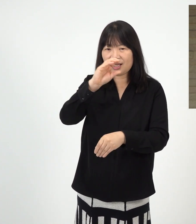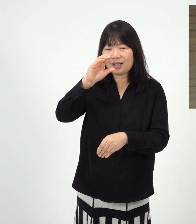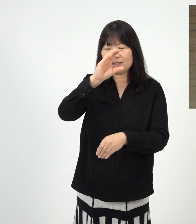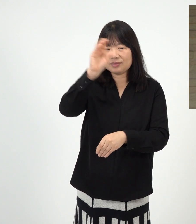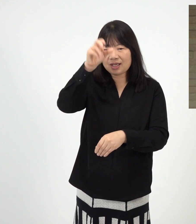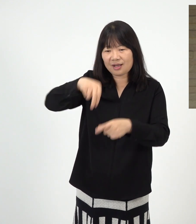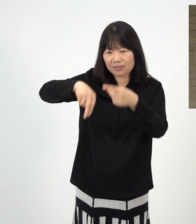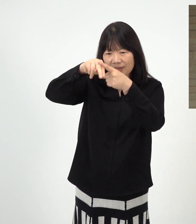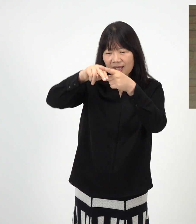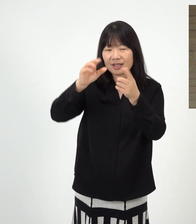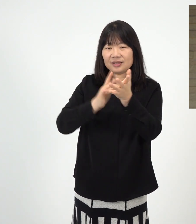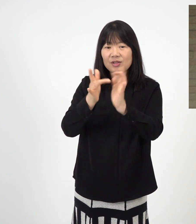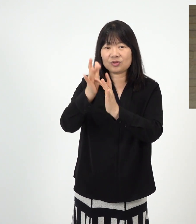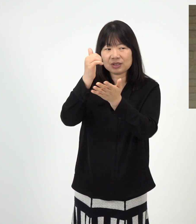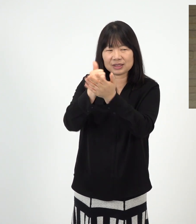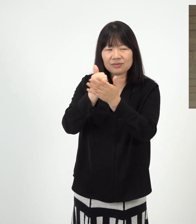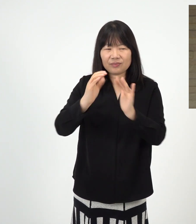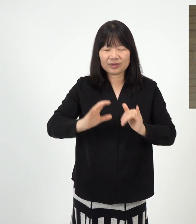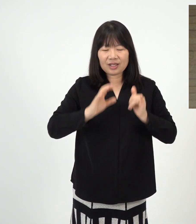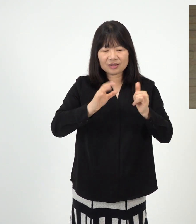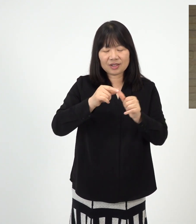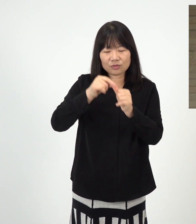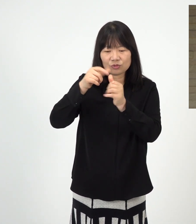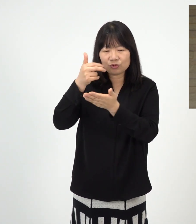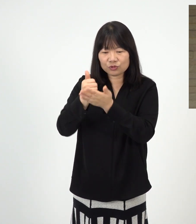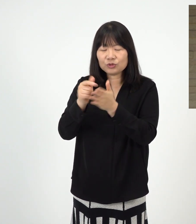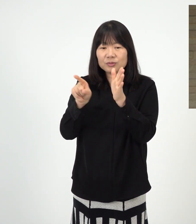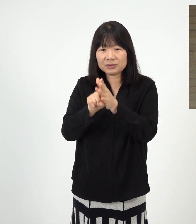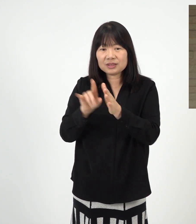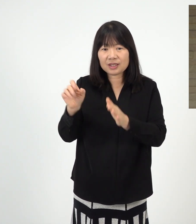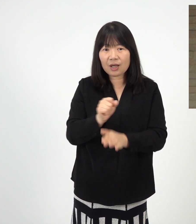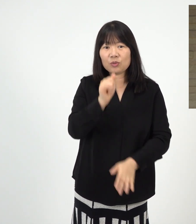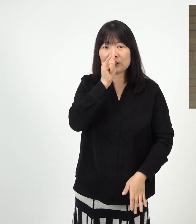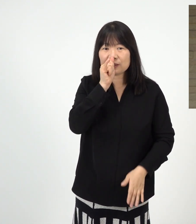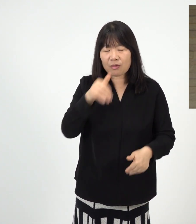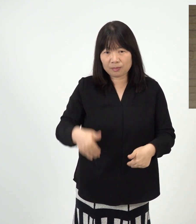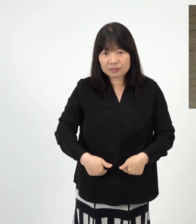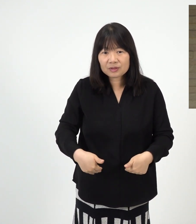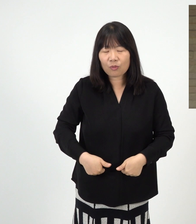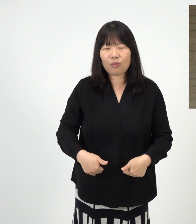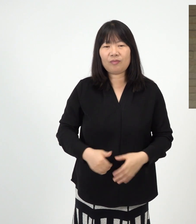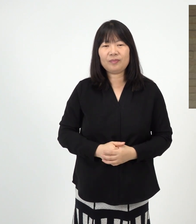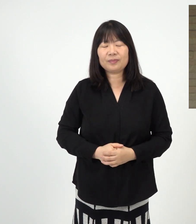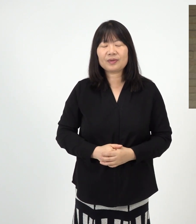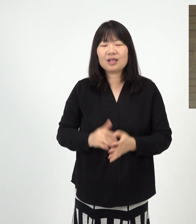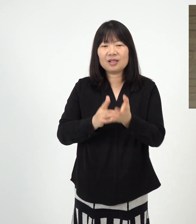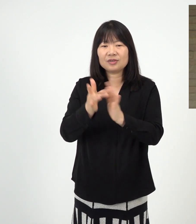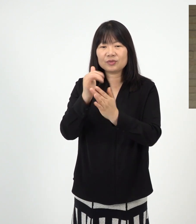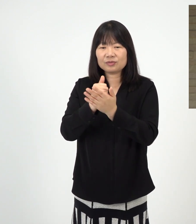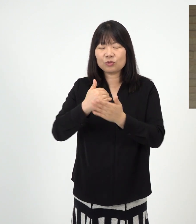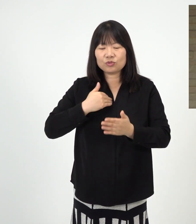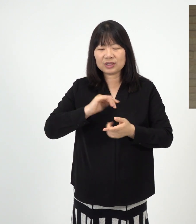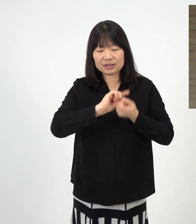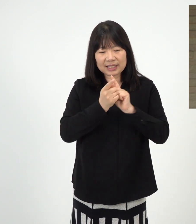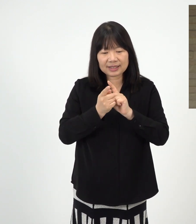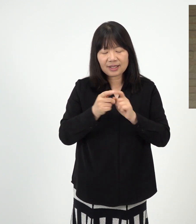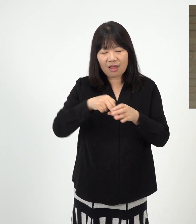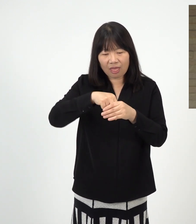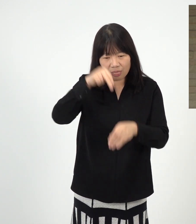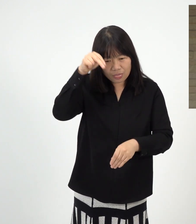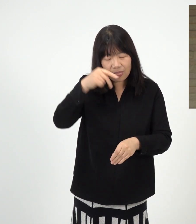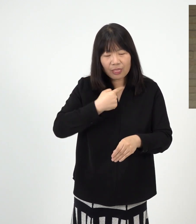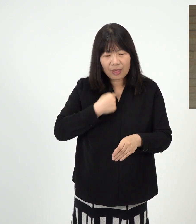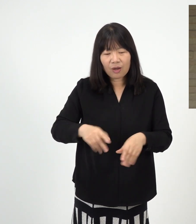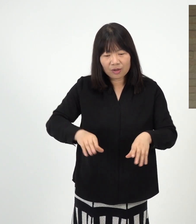달리신 그리스도가 세상의 구주라는 믿음을 가지고 있어야 돼요. 그분이 우리를 대신해서